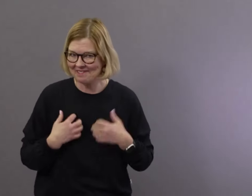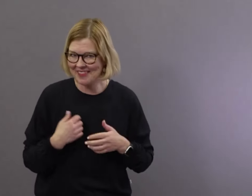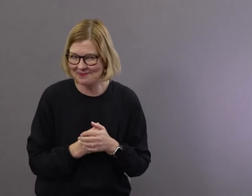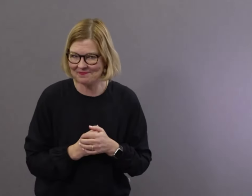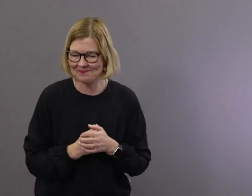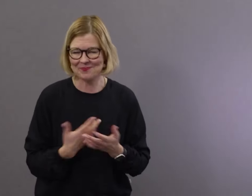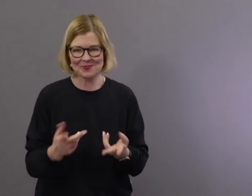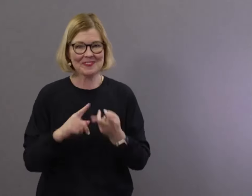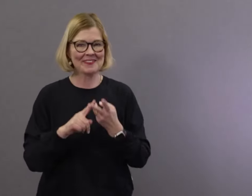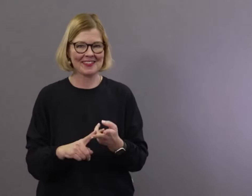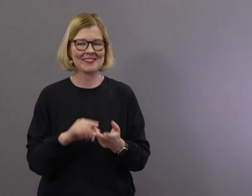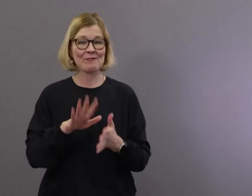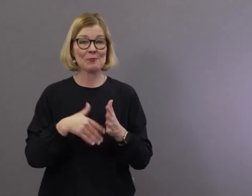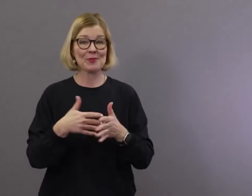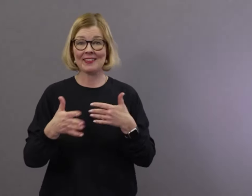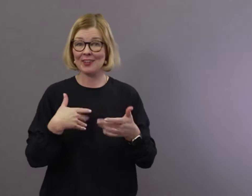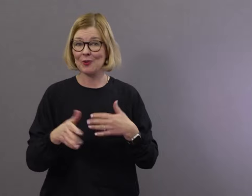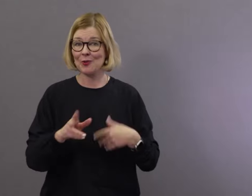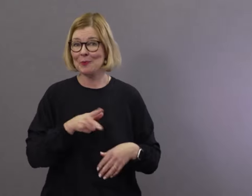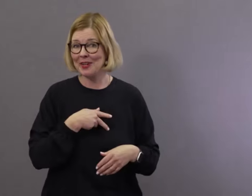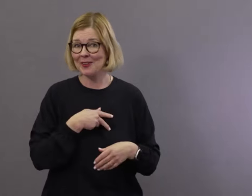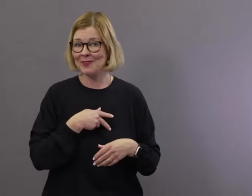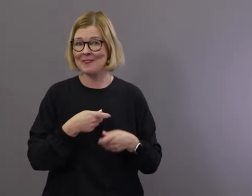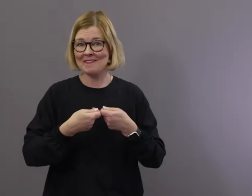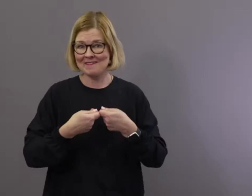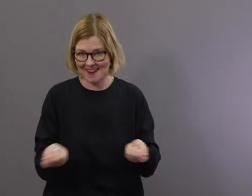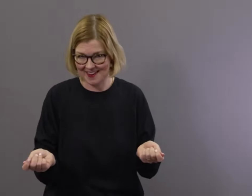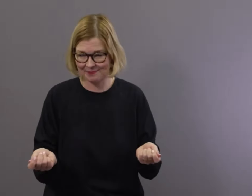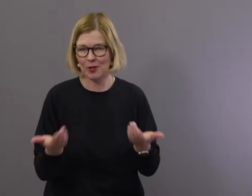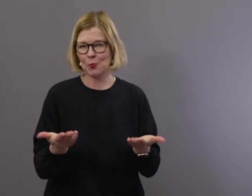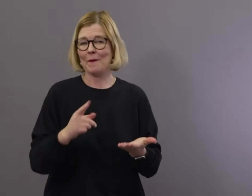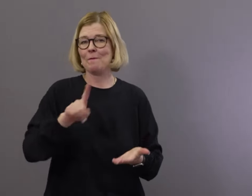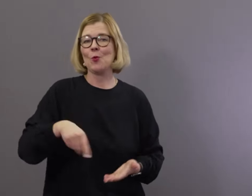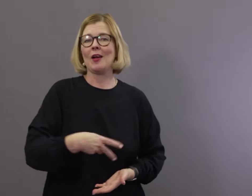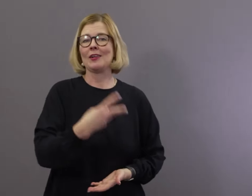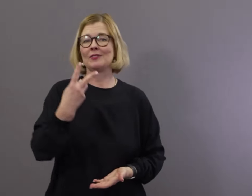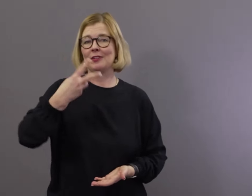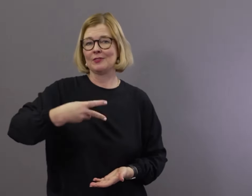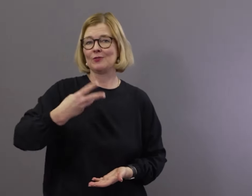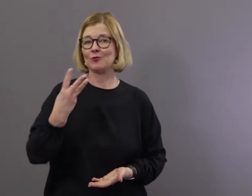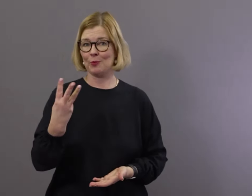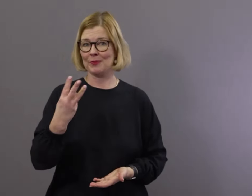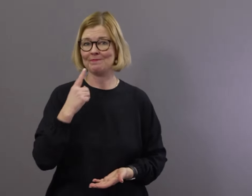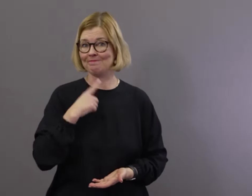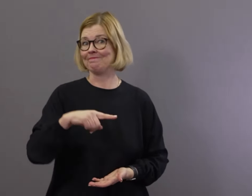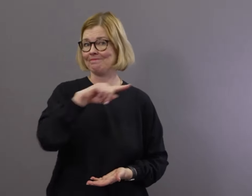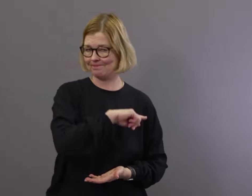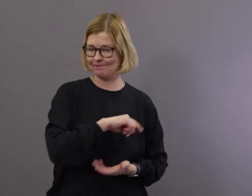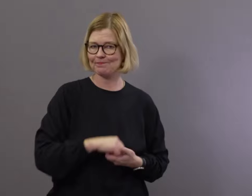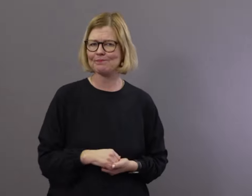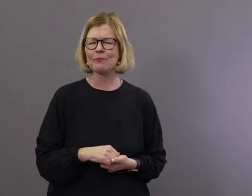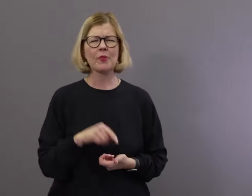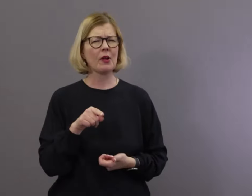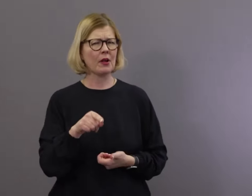No niin. Tämä on jännittävää. Eli nyt on vuorossa viittomakielitekopalkinto